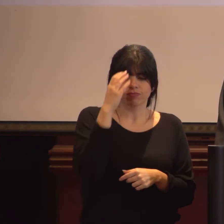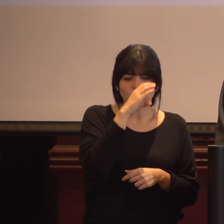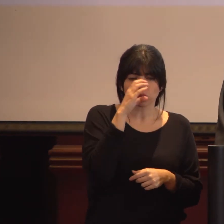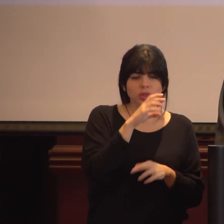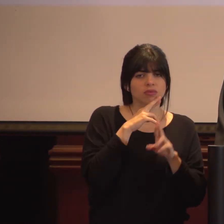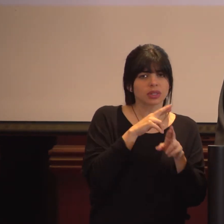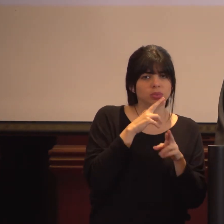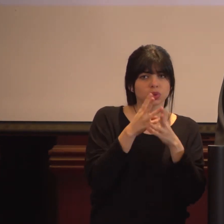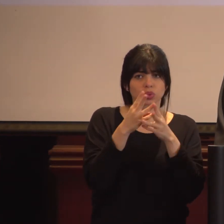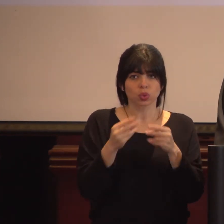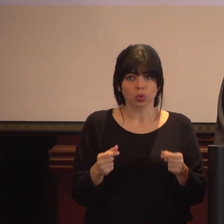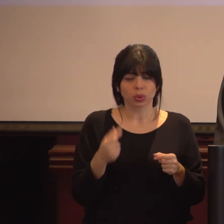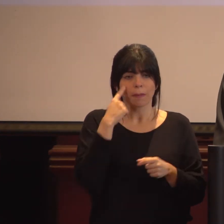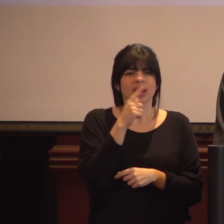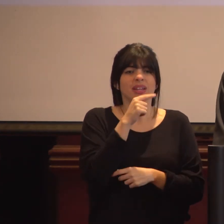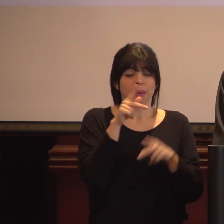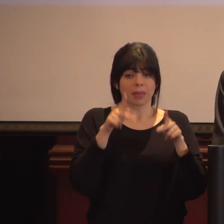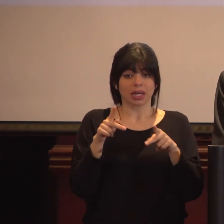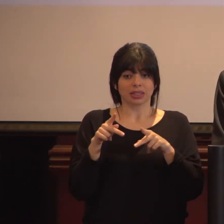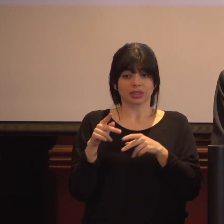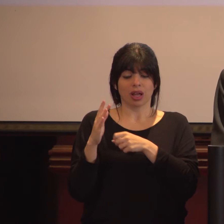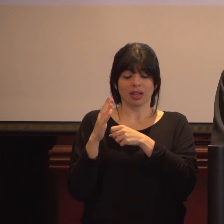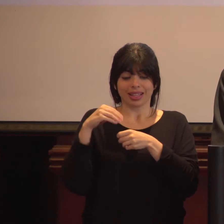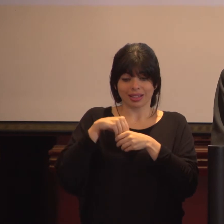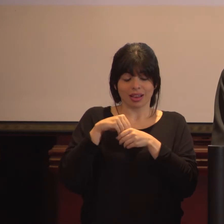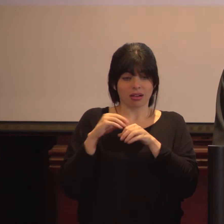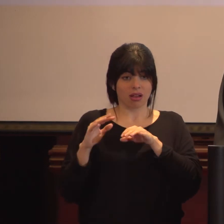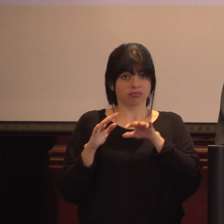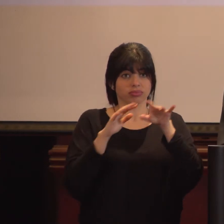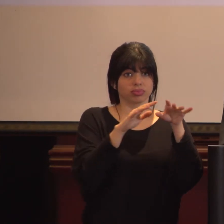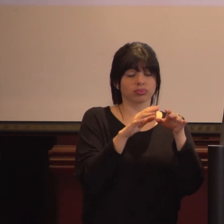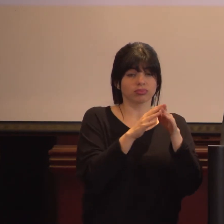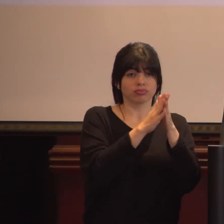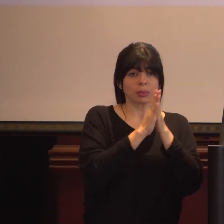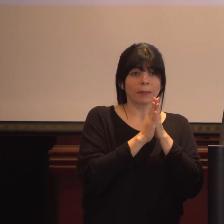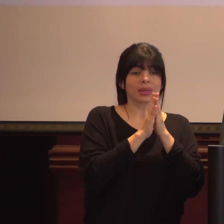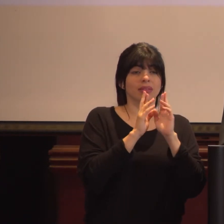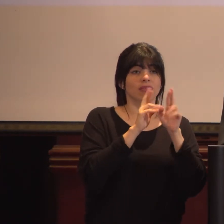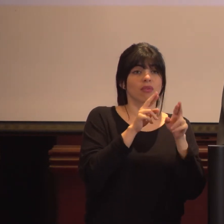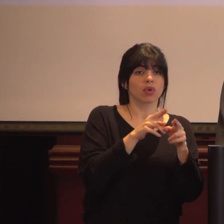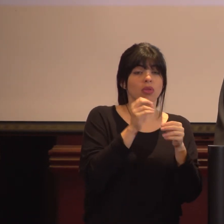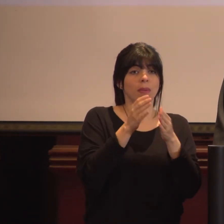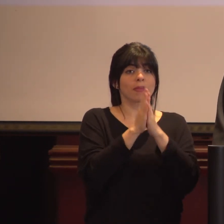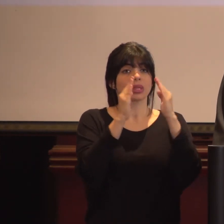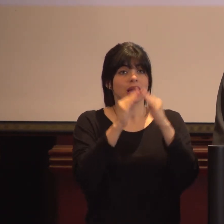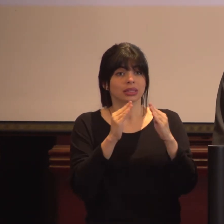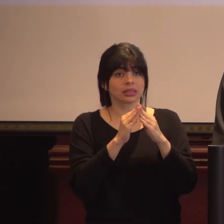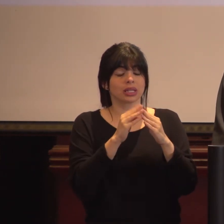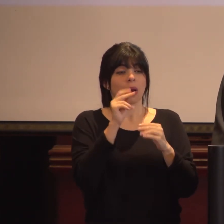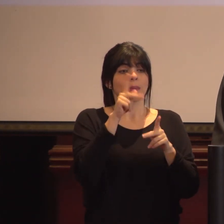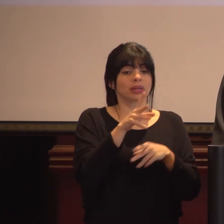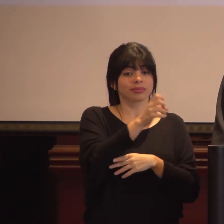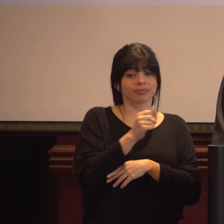y soluciones para personas desplazadas internas solicitantes de asilo y refugiadas y retornadas con